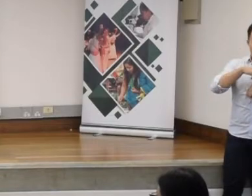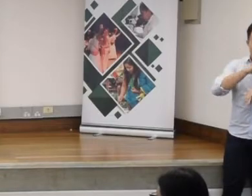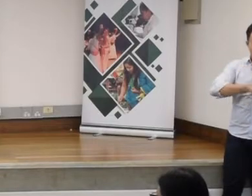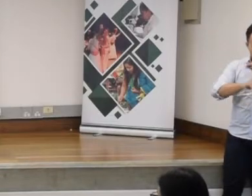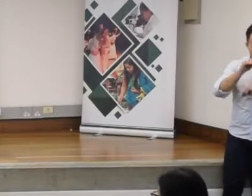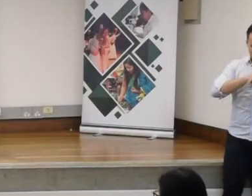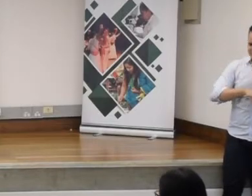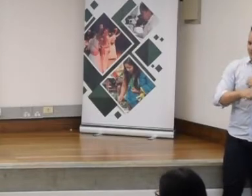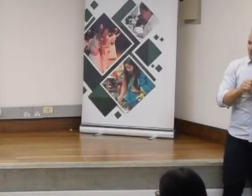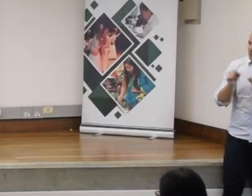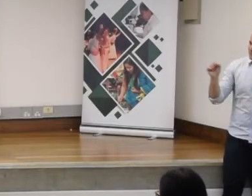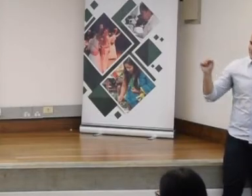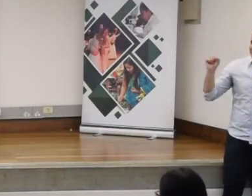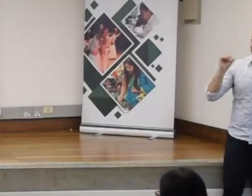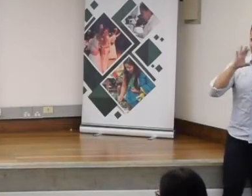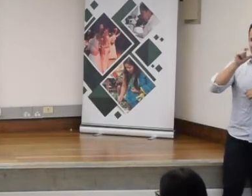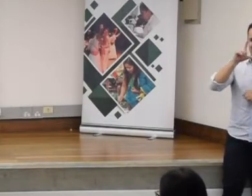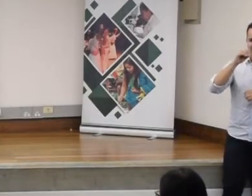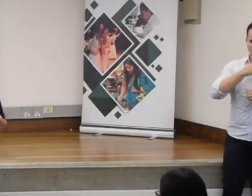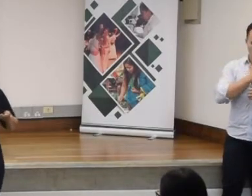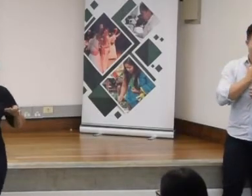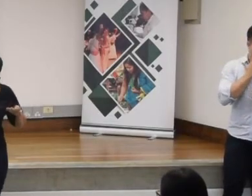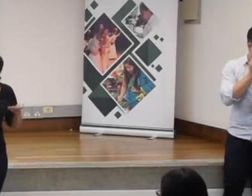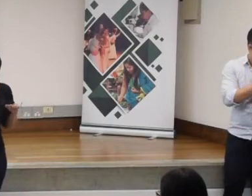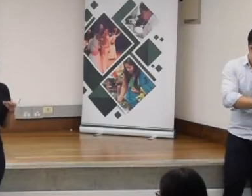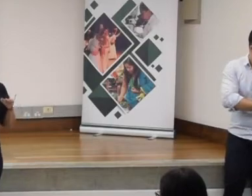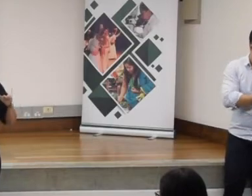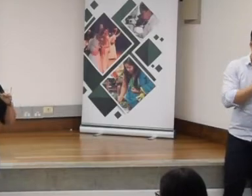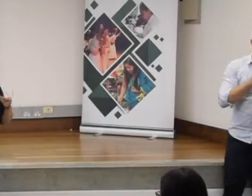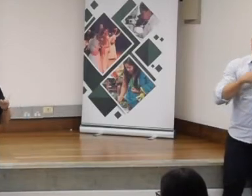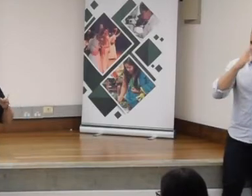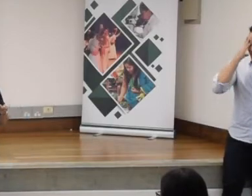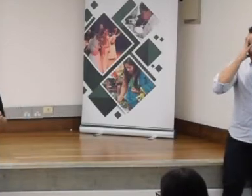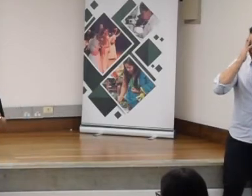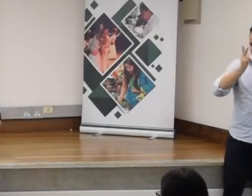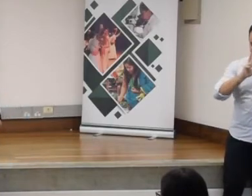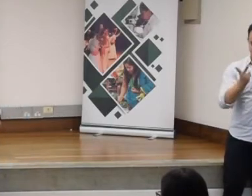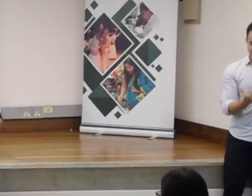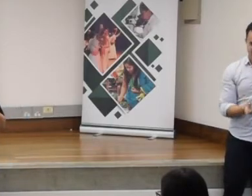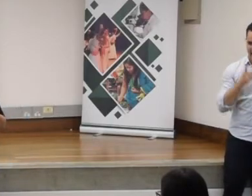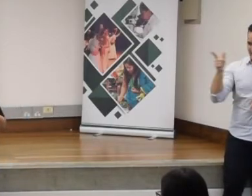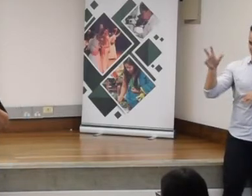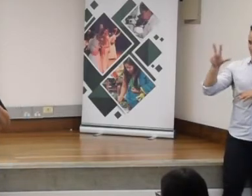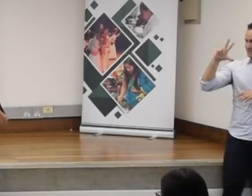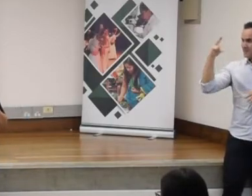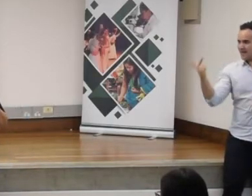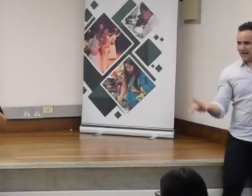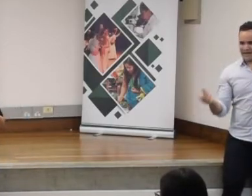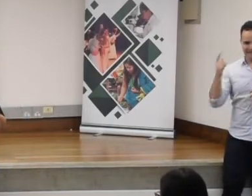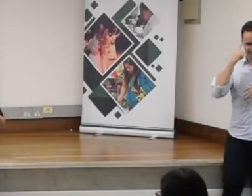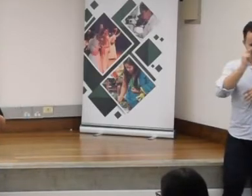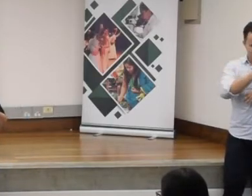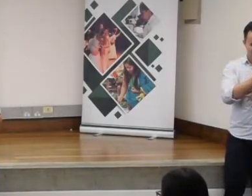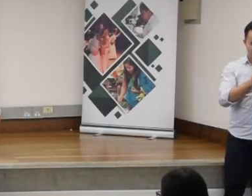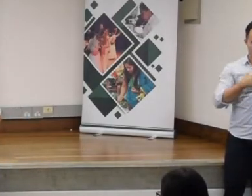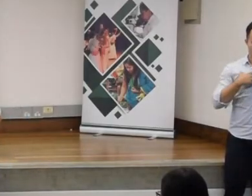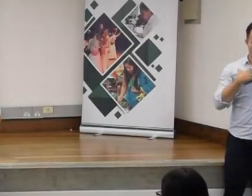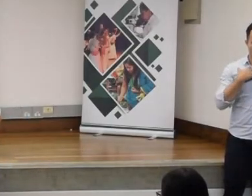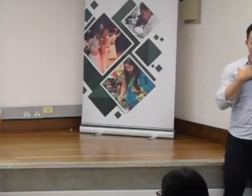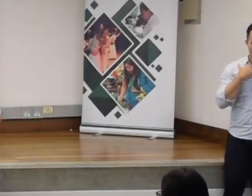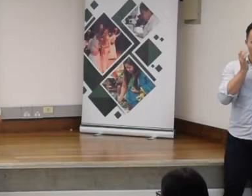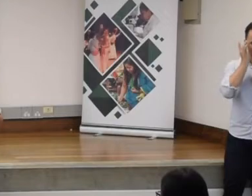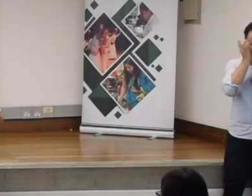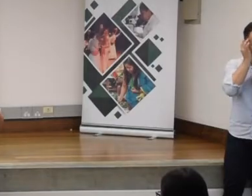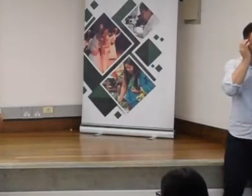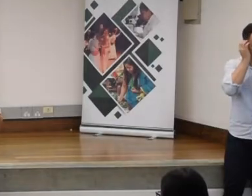horas hacen todo eso el CLEO? El de nosotros va a ser una espiral miedoso, porque hay una cantidad impresionante de